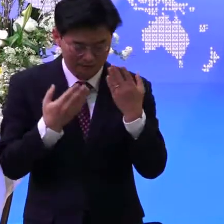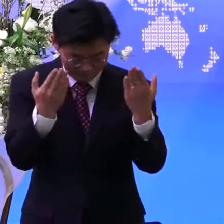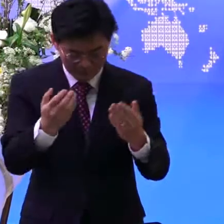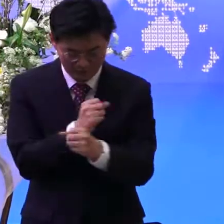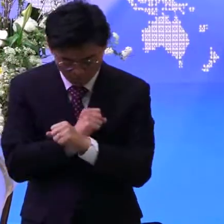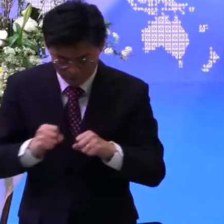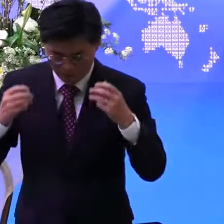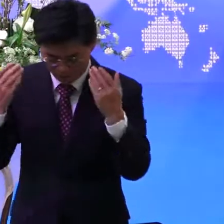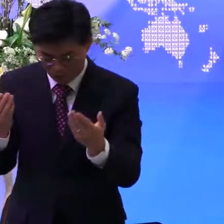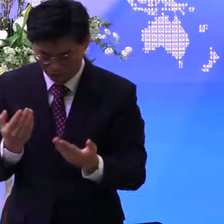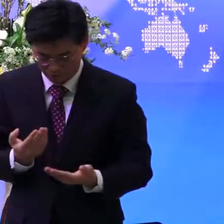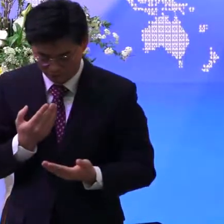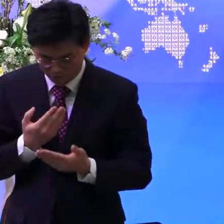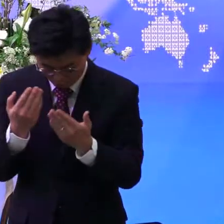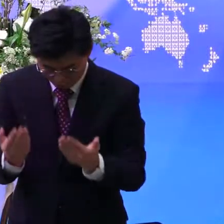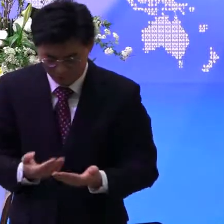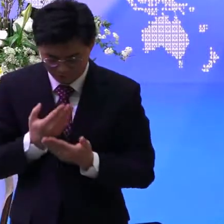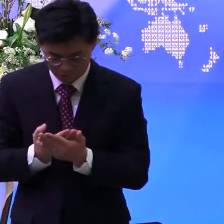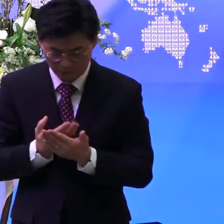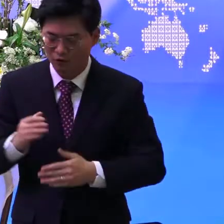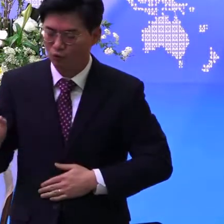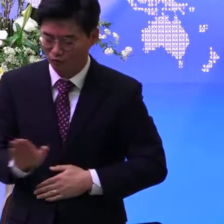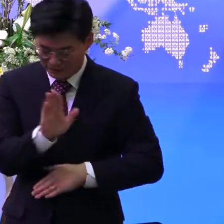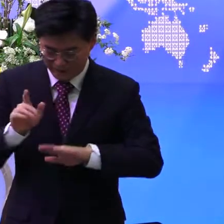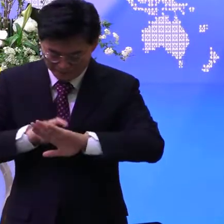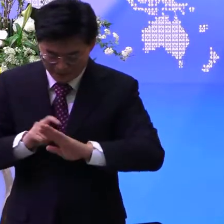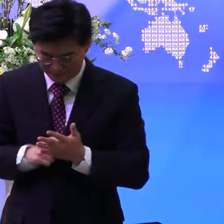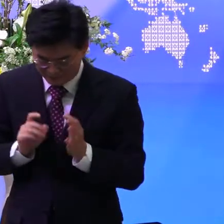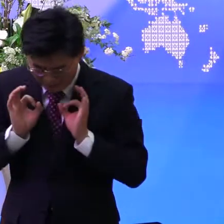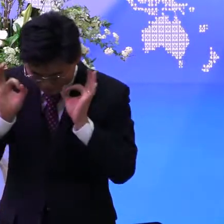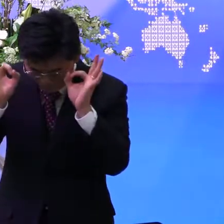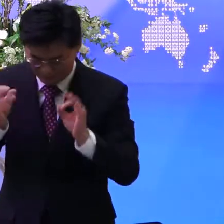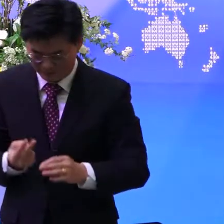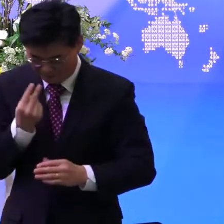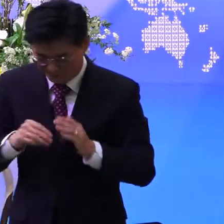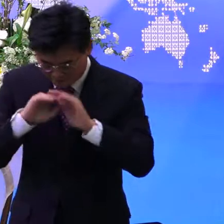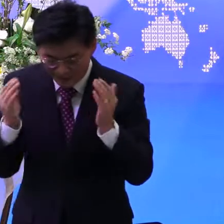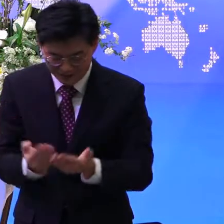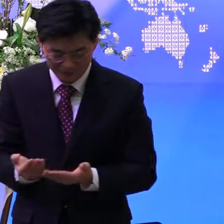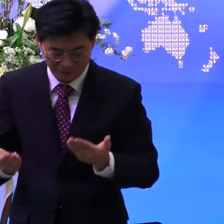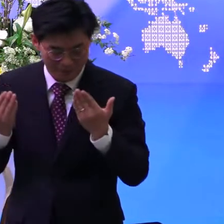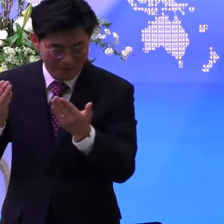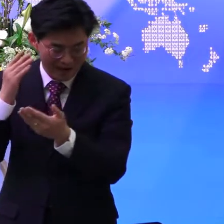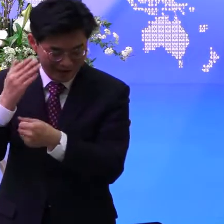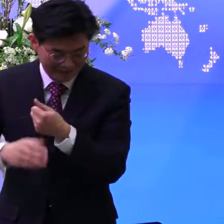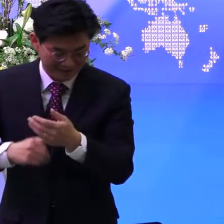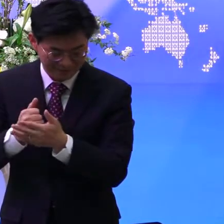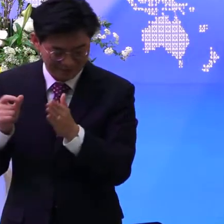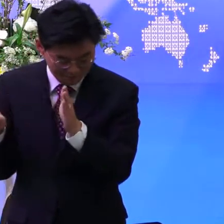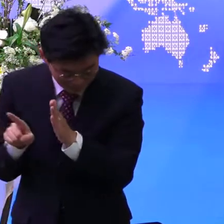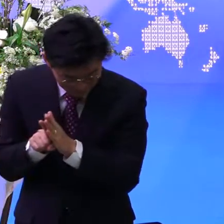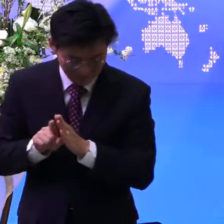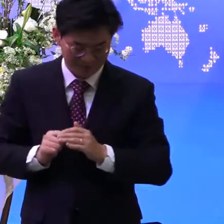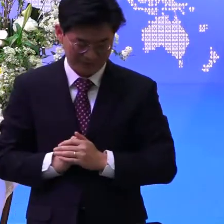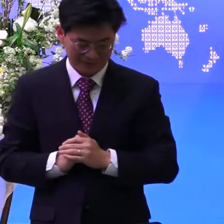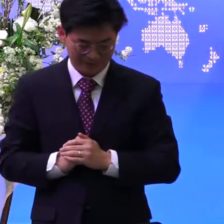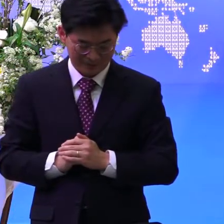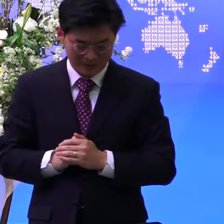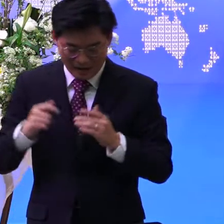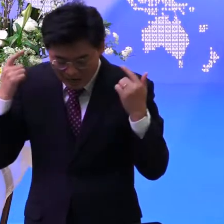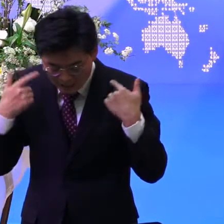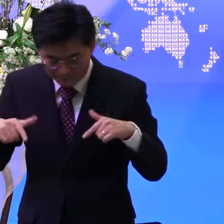우리가 마음을 다하고 목숨을 다하고 힘을 다하여 하나님을 전적으로 신뢰하고 범사에 살아계신